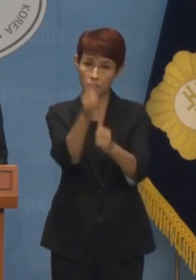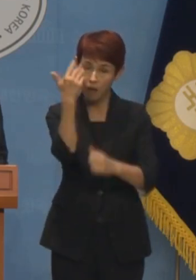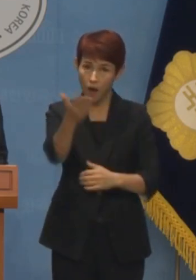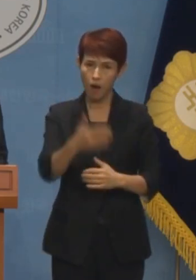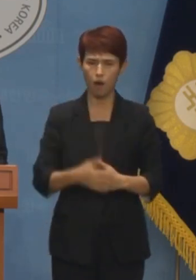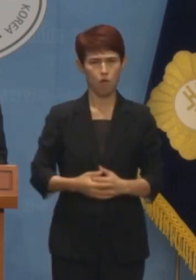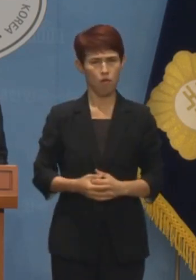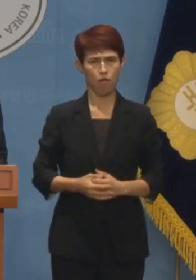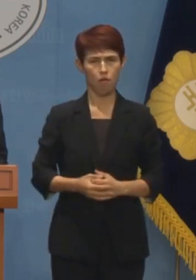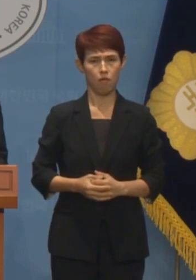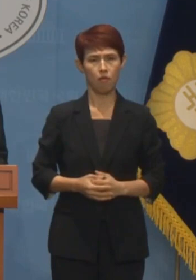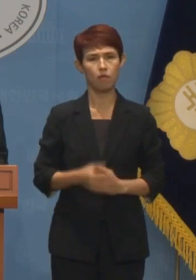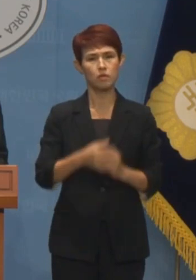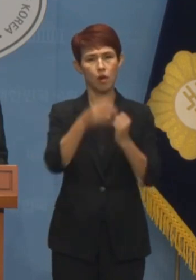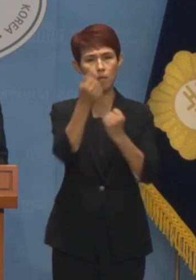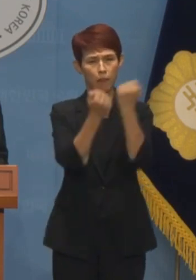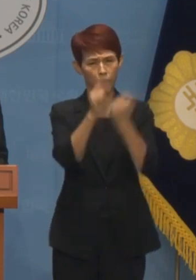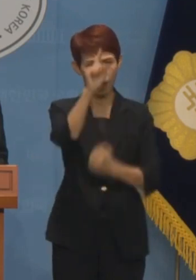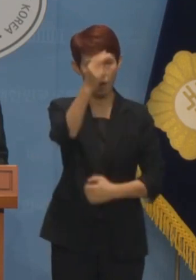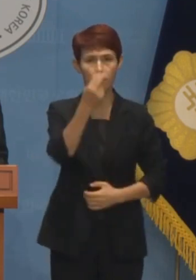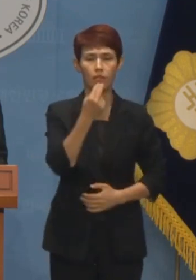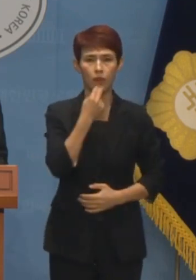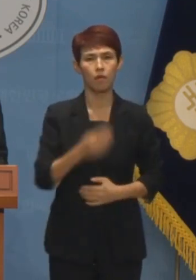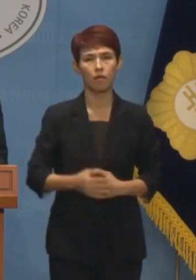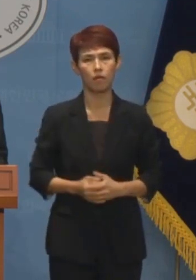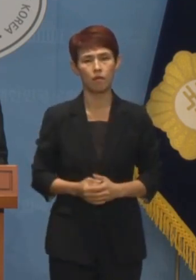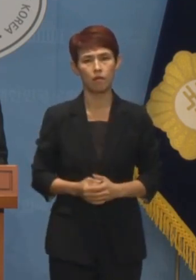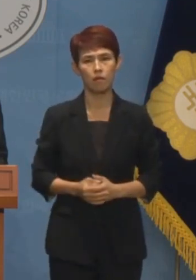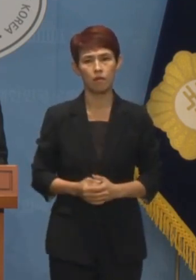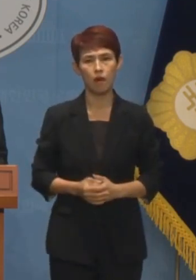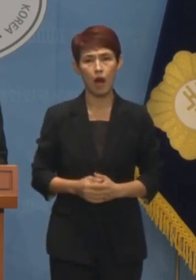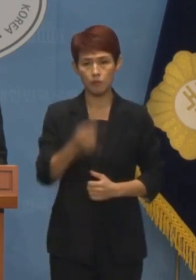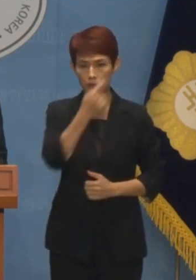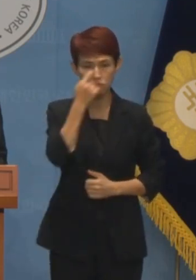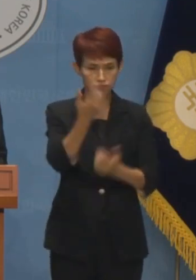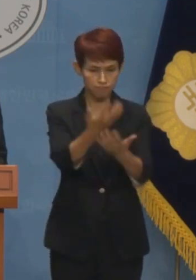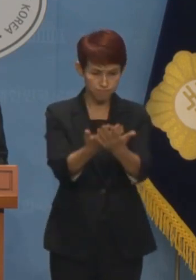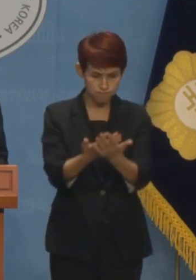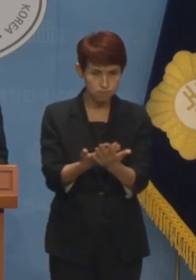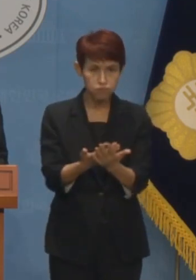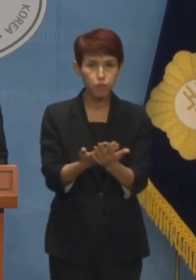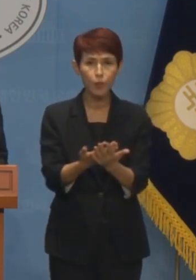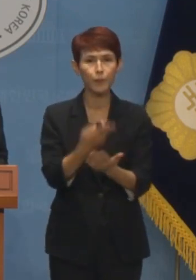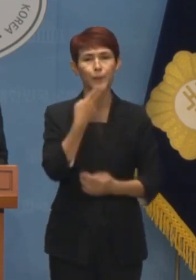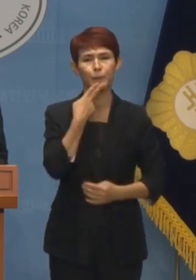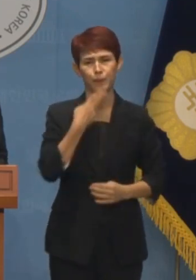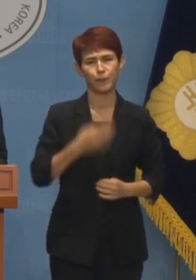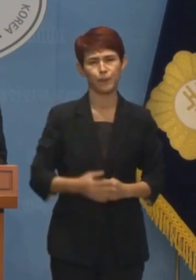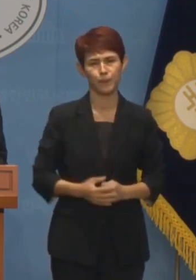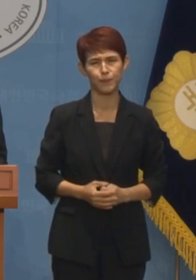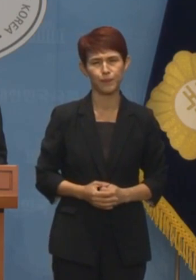한마디 해명도 어떠한 증거 자료도 내놓지